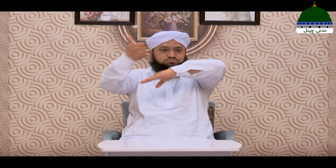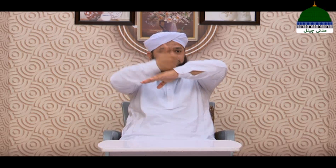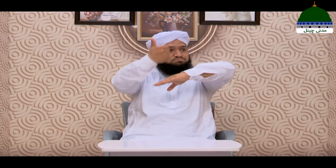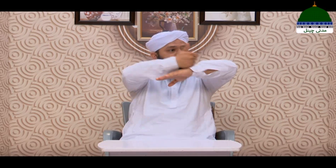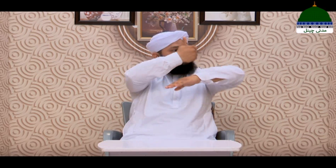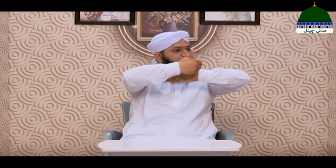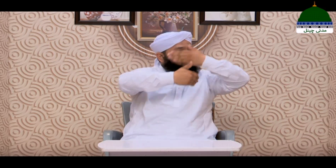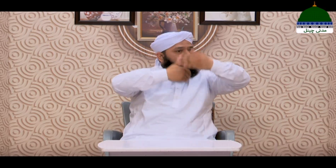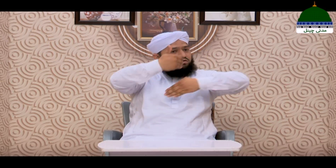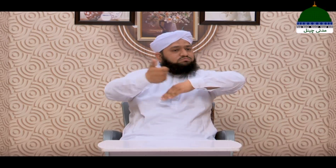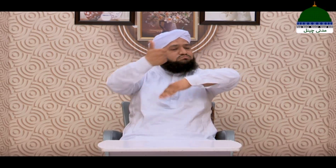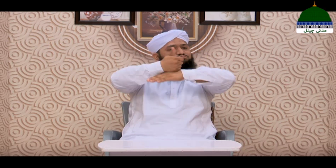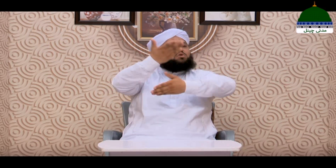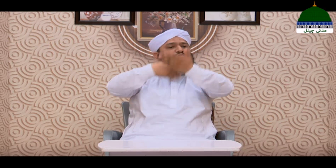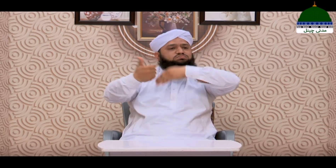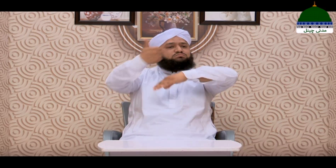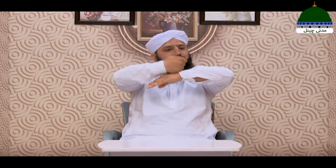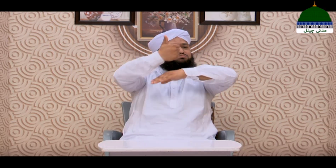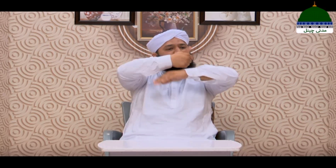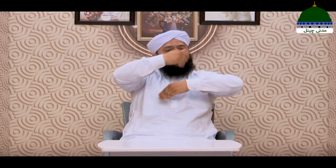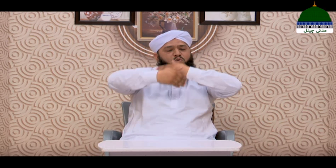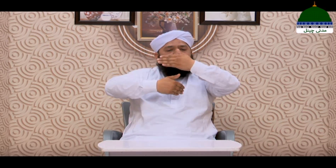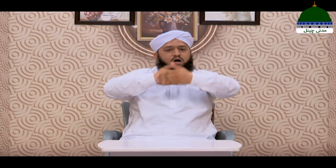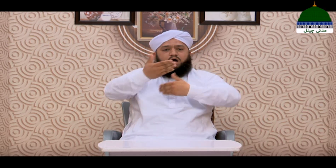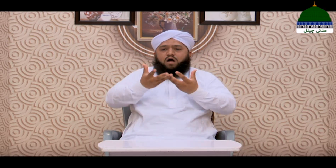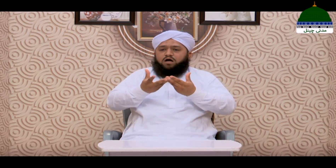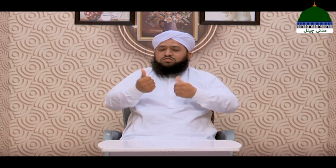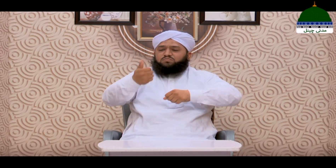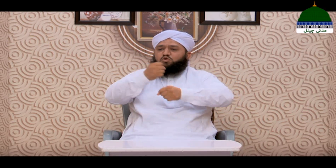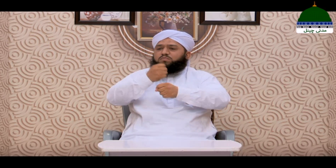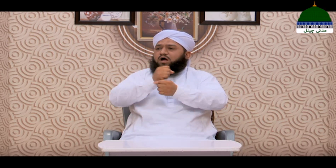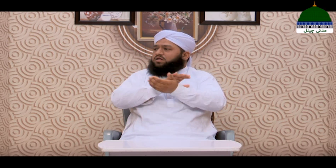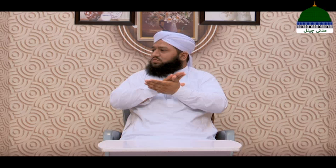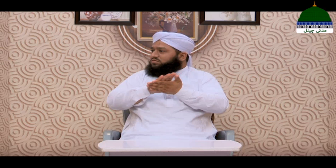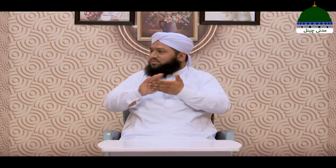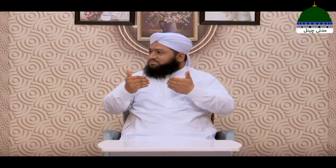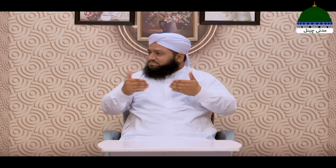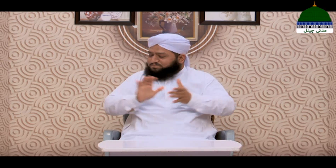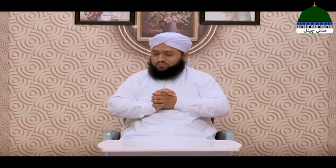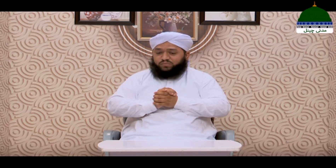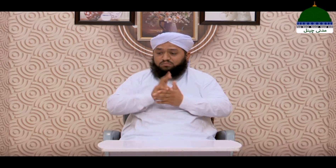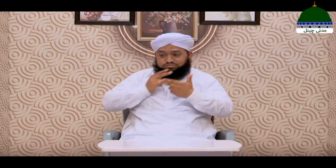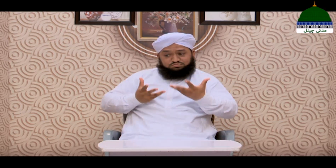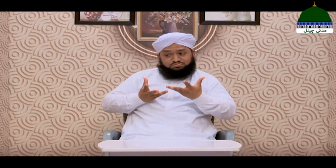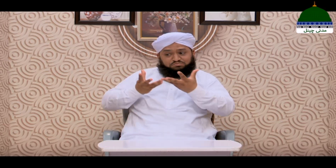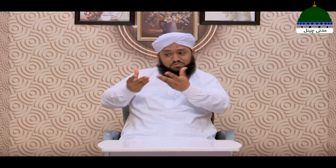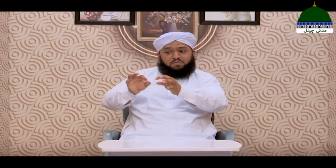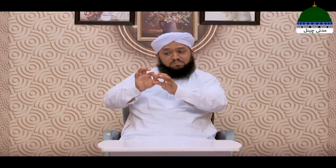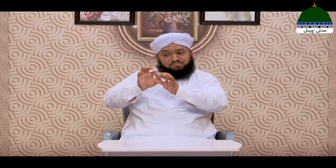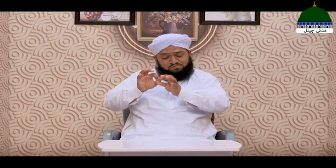جو یکے بعد دیگرے حکومت کریں گے، پھر ان کا سلسلہ حکومت ختم ہو جائے گا۔ یہ کہہ کر سطیح اپنی جگہ